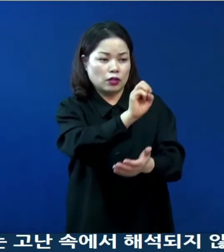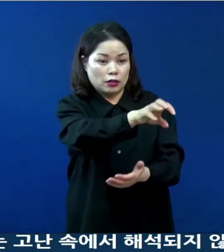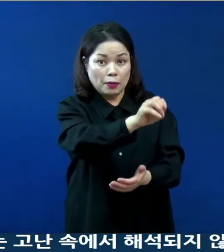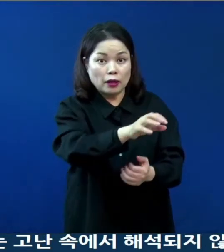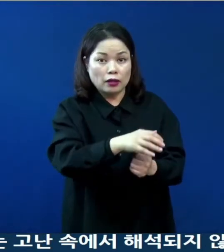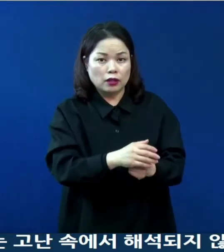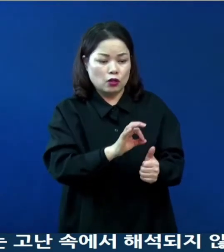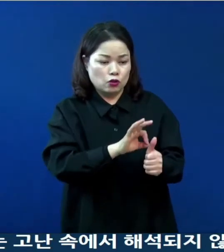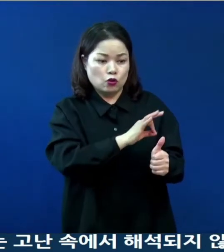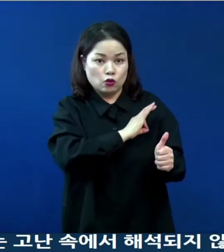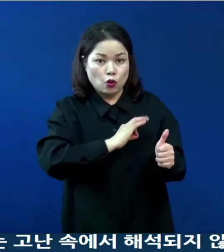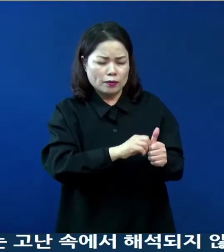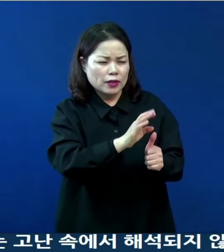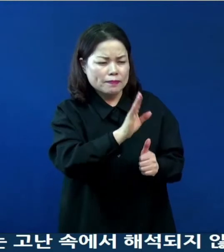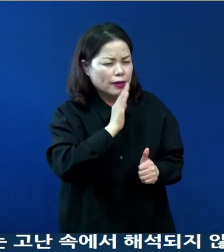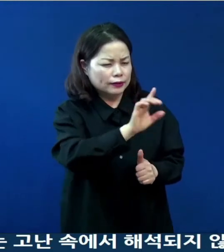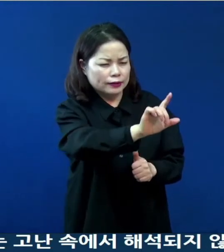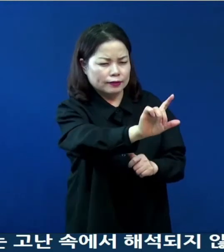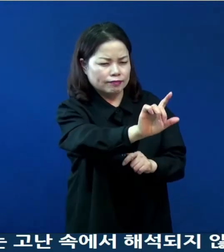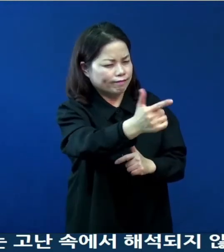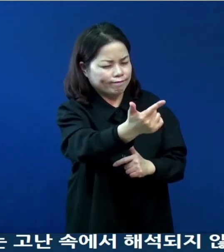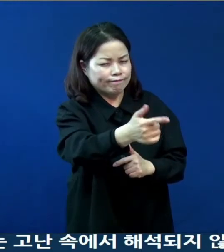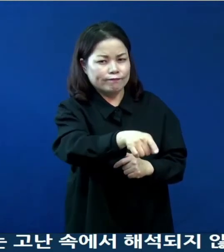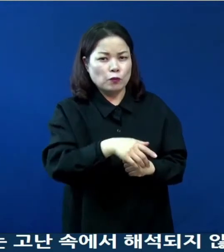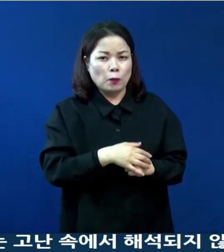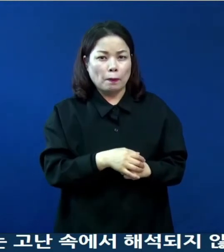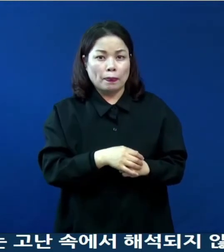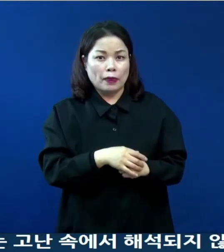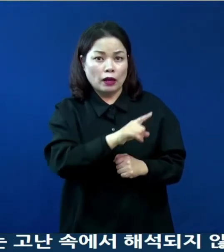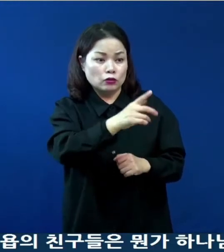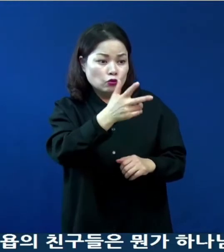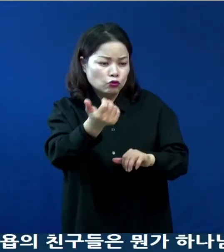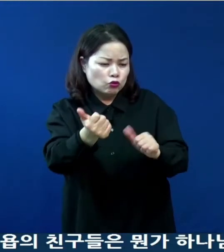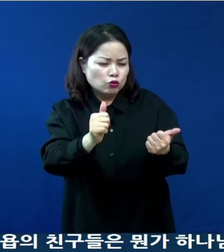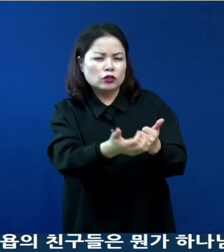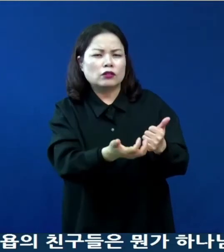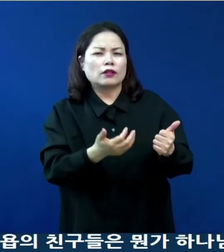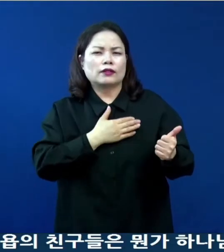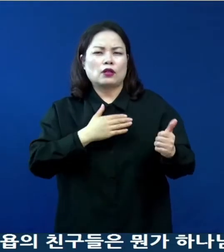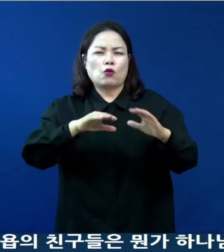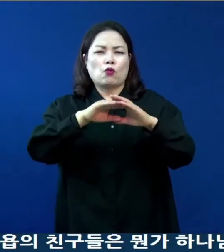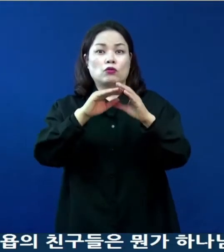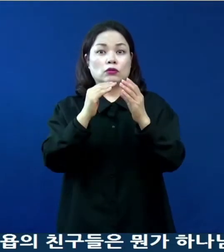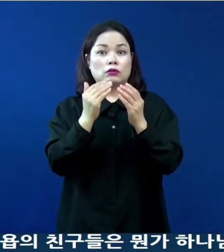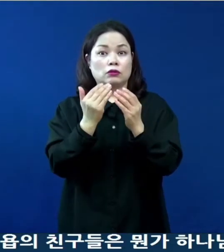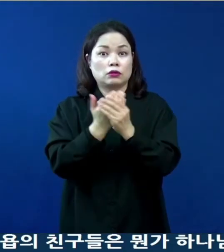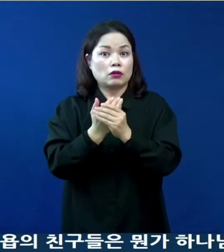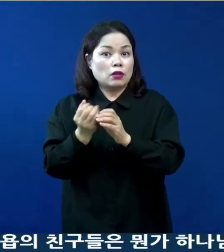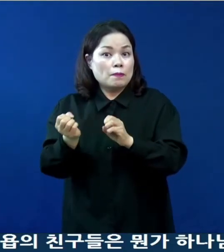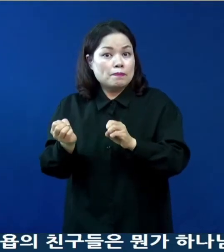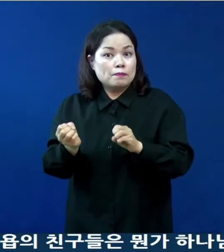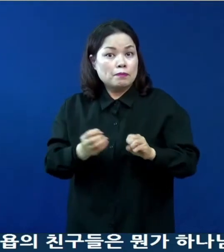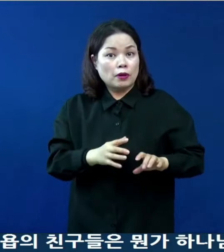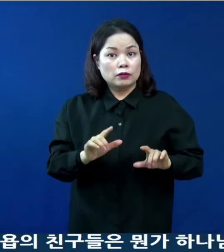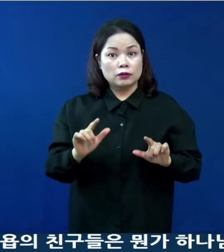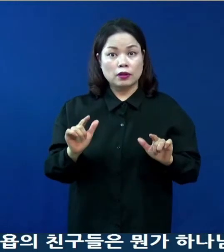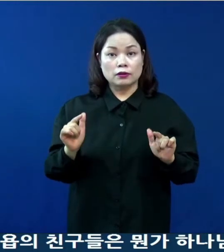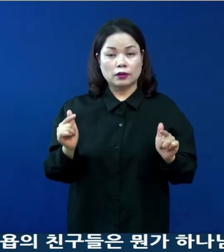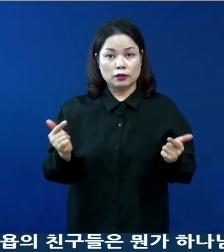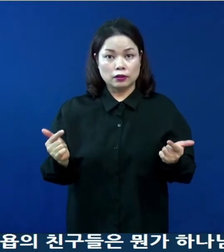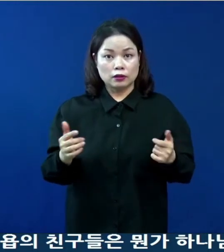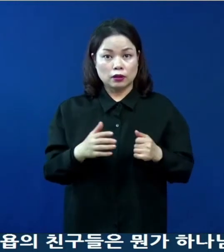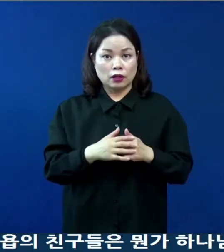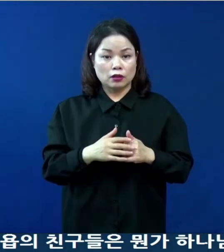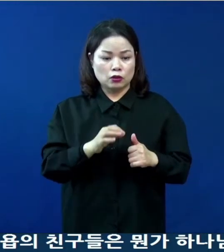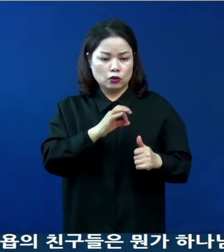거죠. 친구들입니다. 너희를 옳다 하지 아니하겠고 내가 죽기 전에는 나의 온전함을 버리지 아니할 것이라.